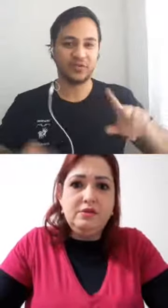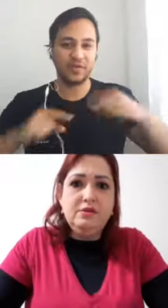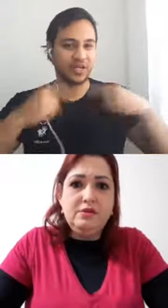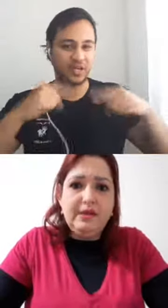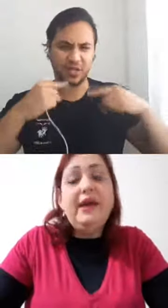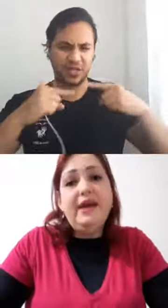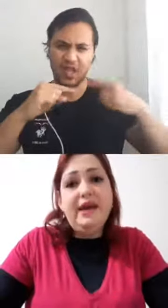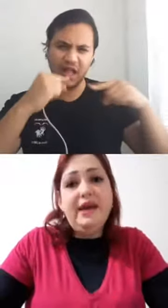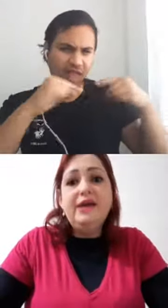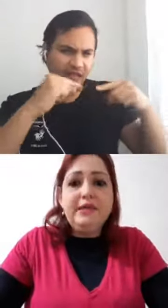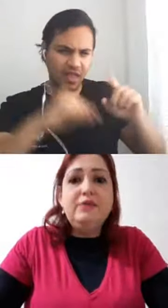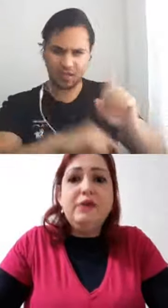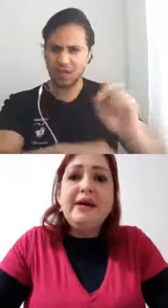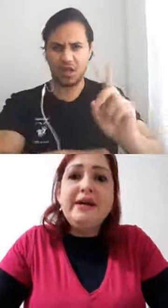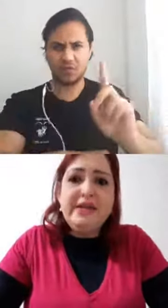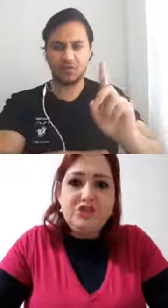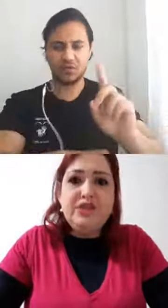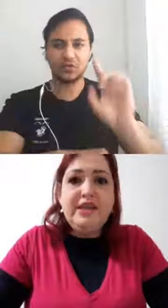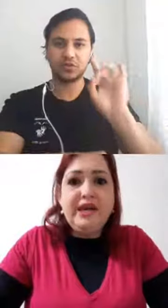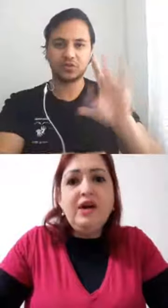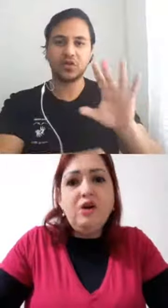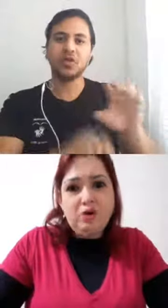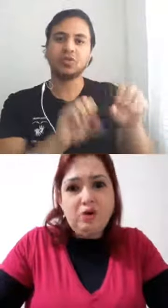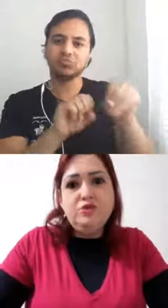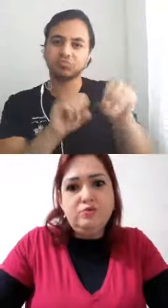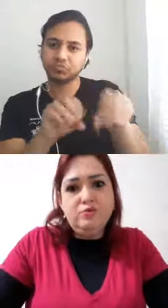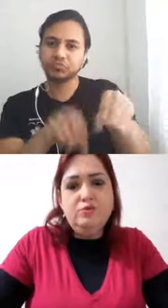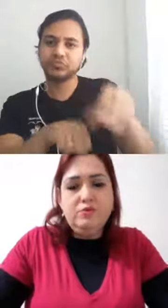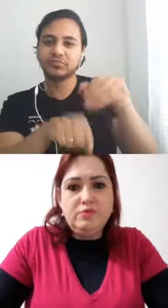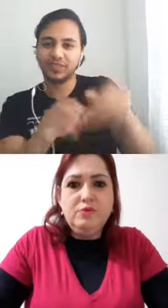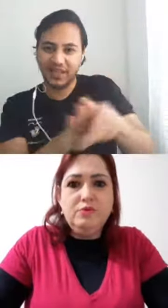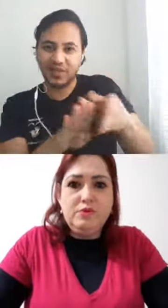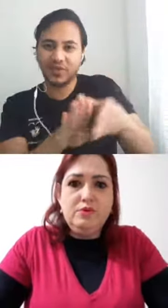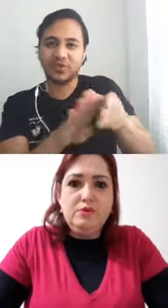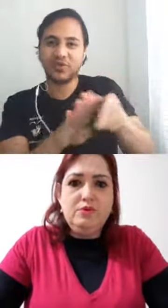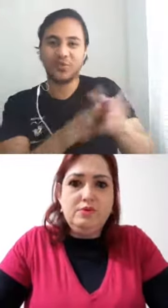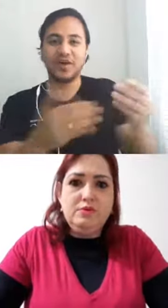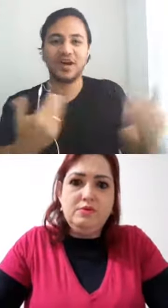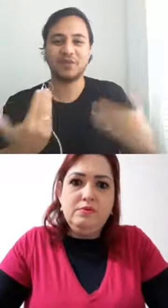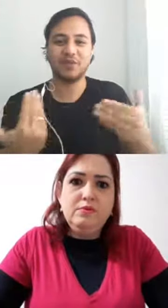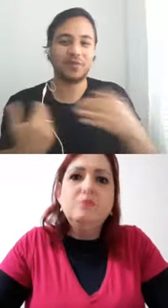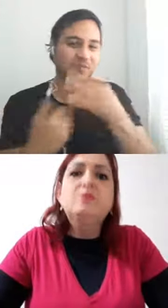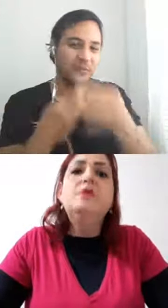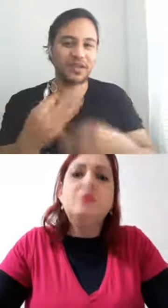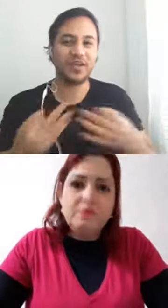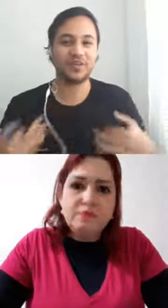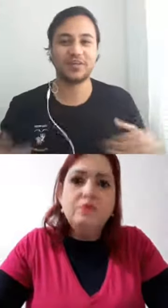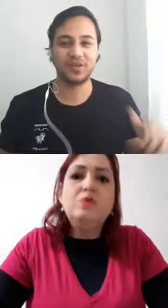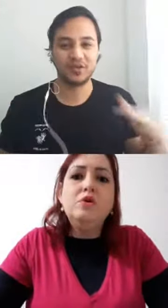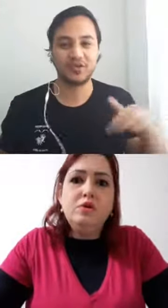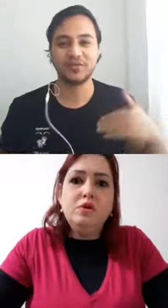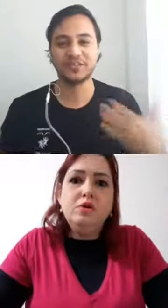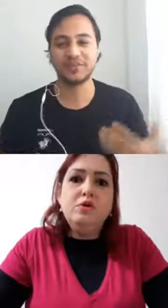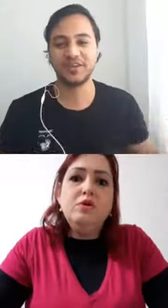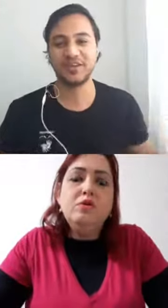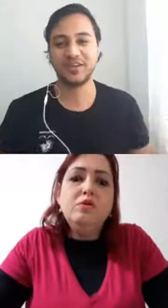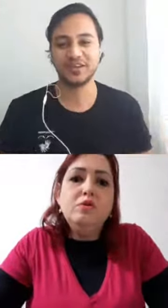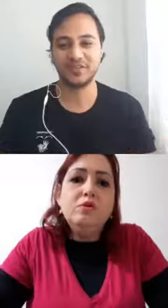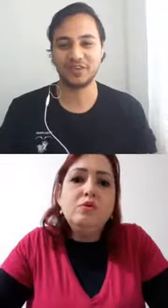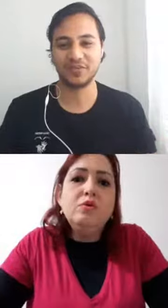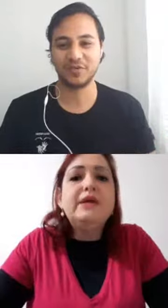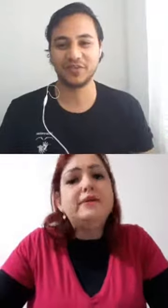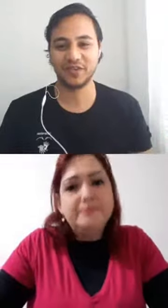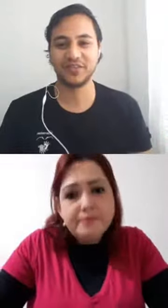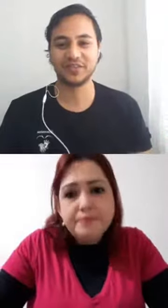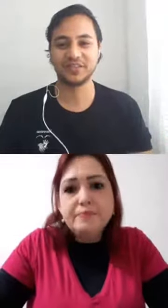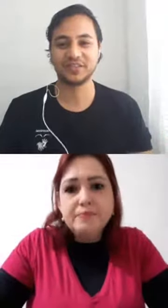Não é uma crítica. Não é uma crítica, né, Robson? Seria uma forma, uma opinião, né, do que você vê através